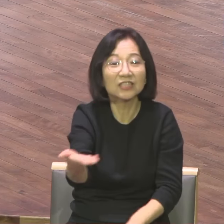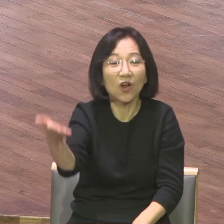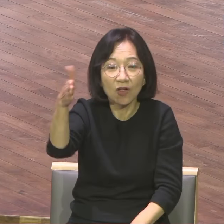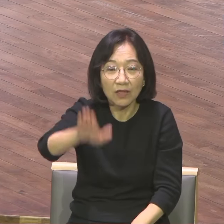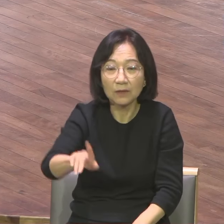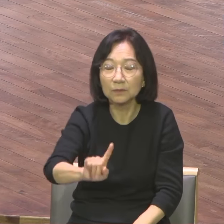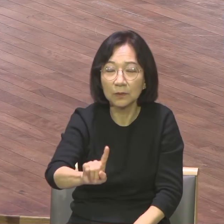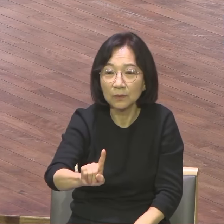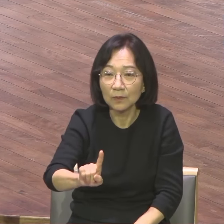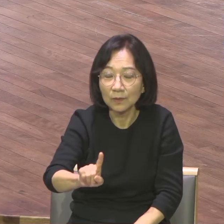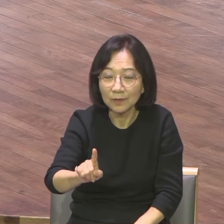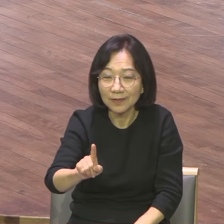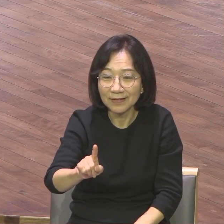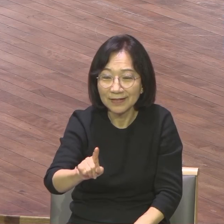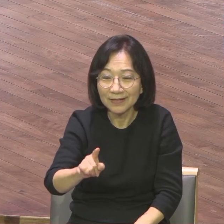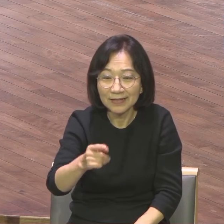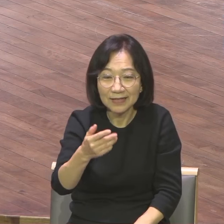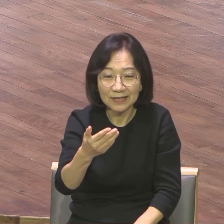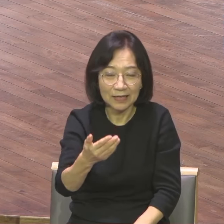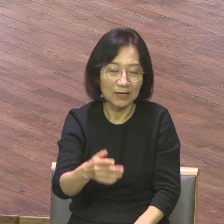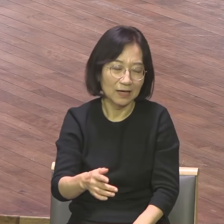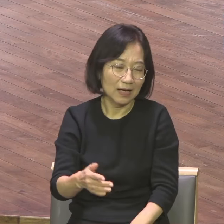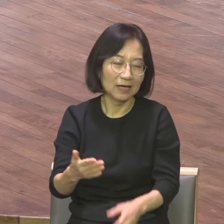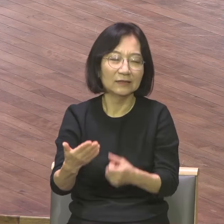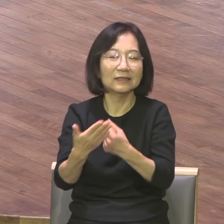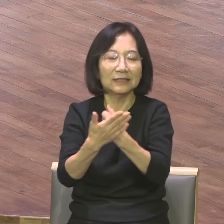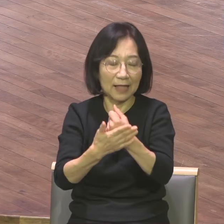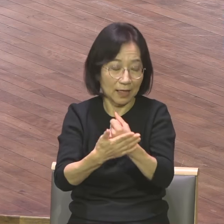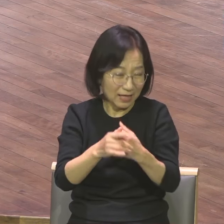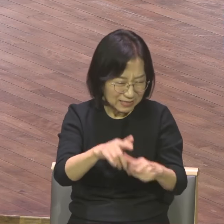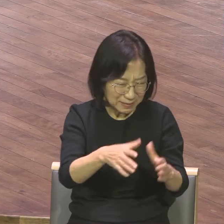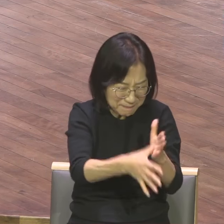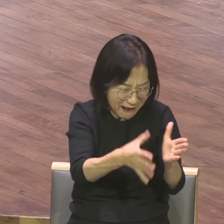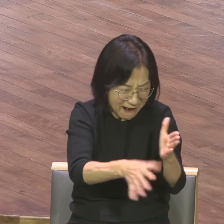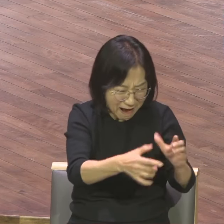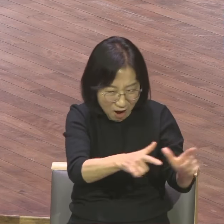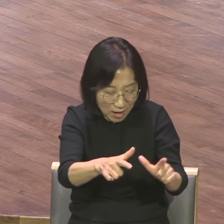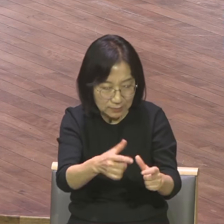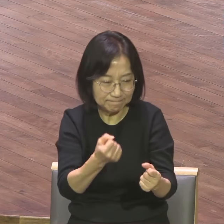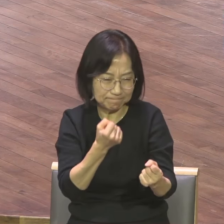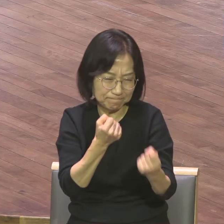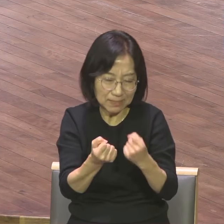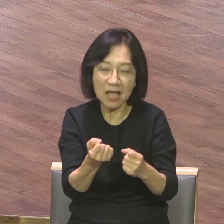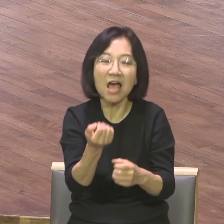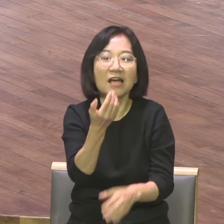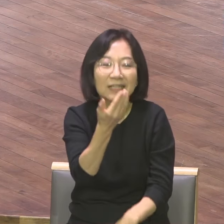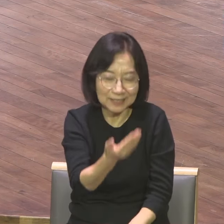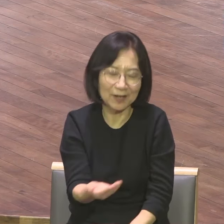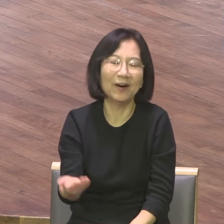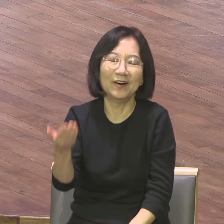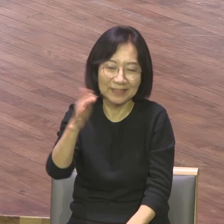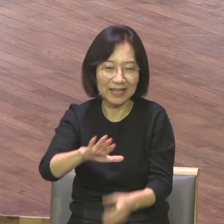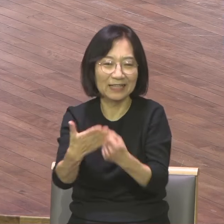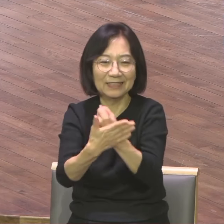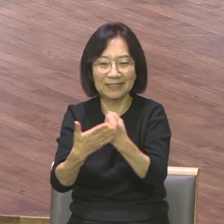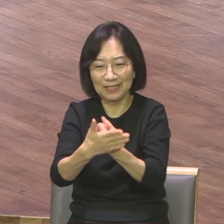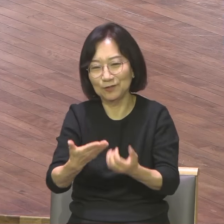뭐냐? 그러나의 은혜를 주신 겁니다. 은혜. 은혜. 자, 우리를 긍휼히